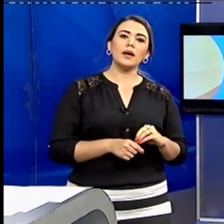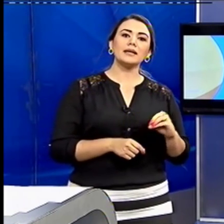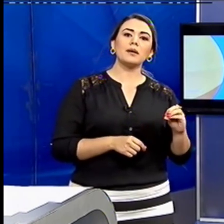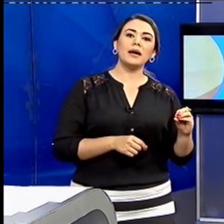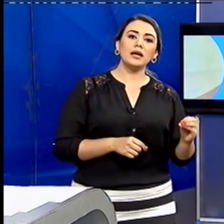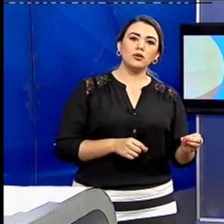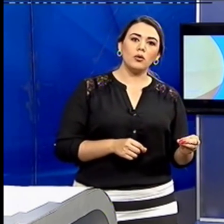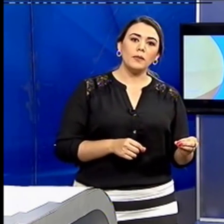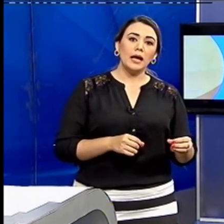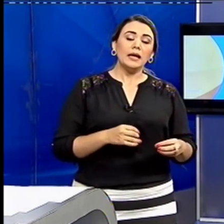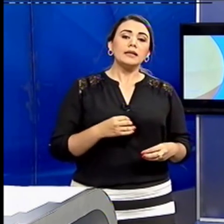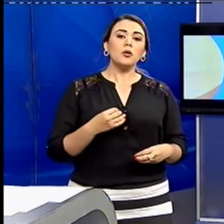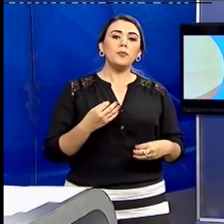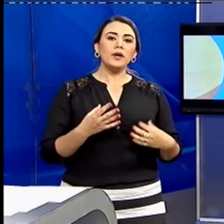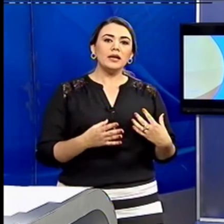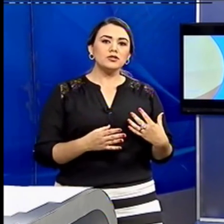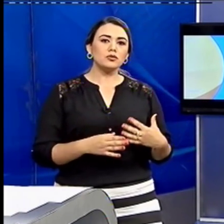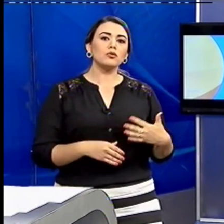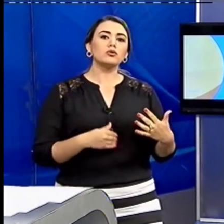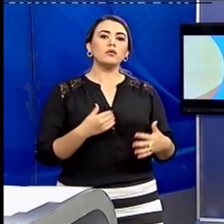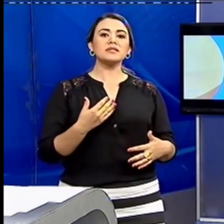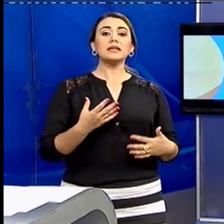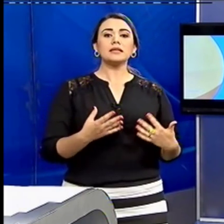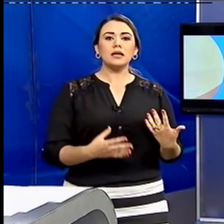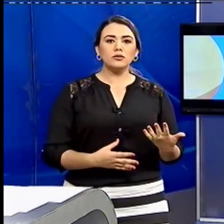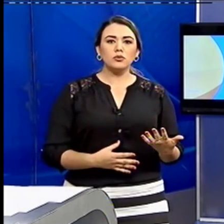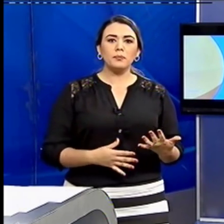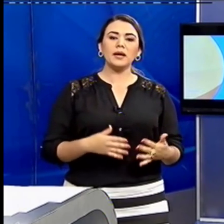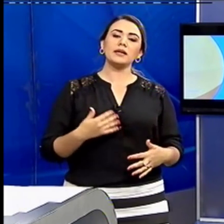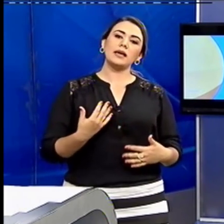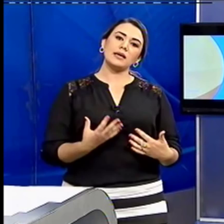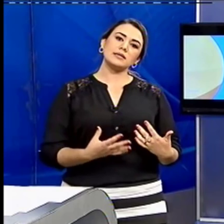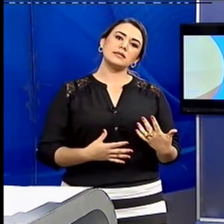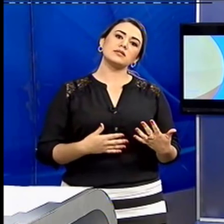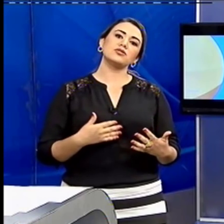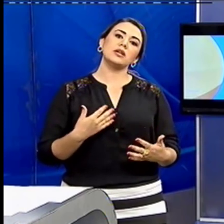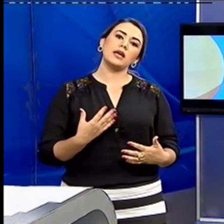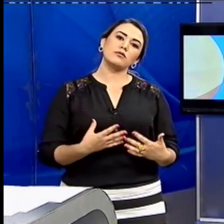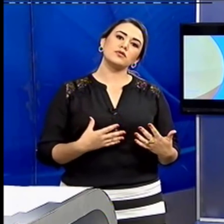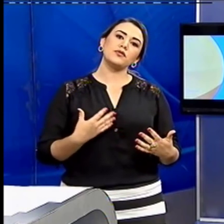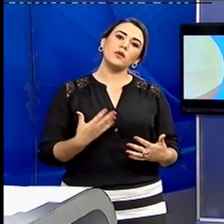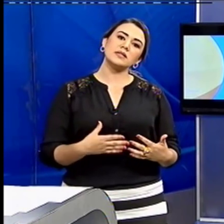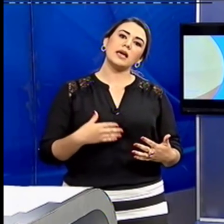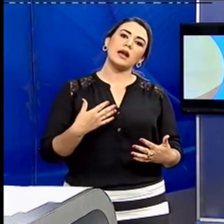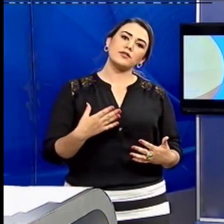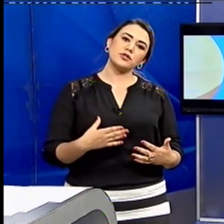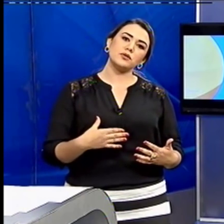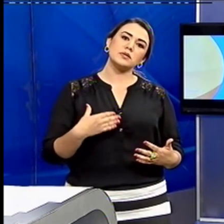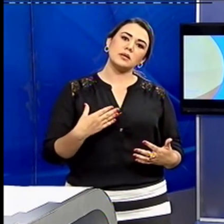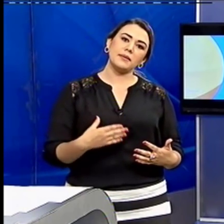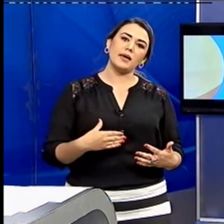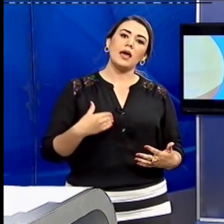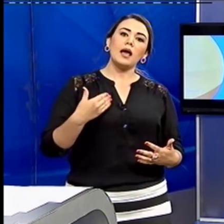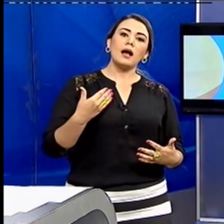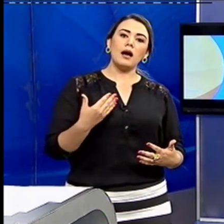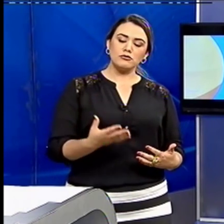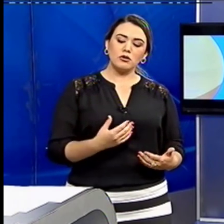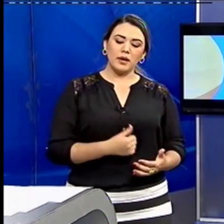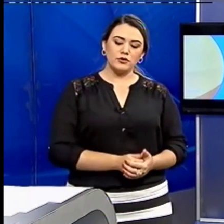qualquer trabalhador. Então, por isso, lutou-se tanto para que esses direitos fossem garantidos também aos